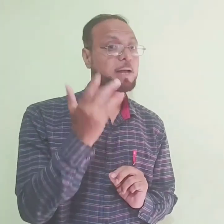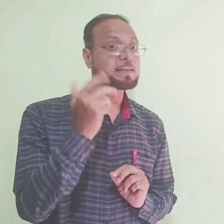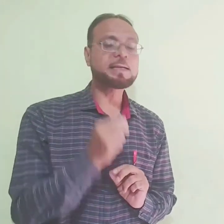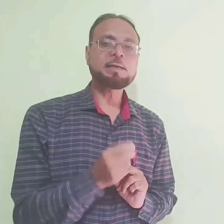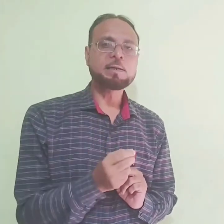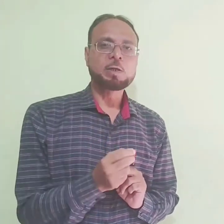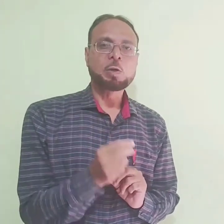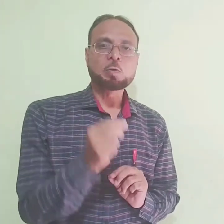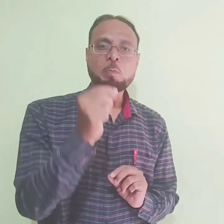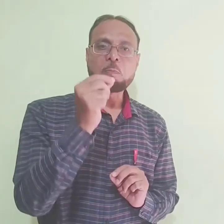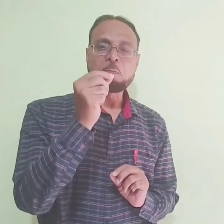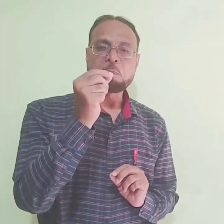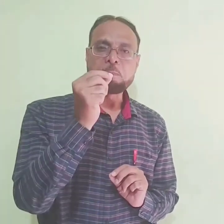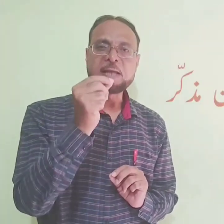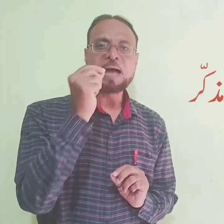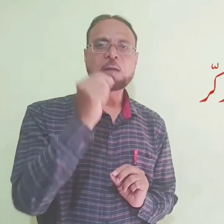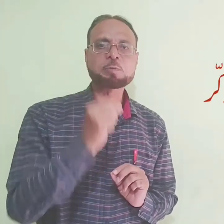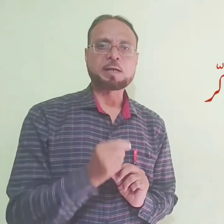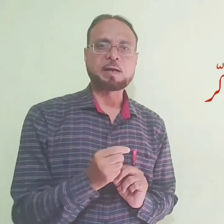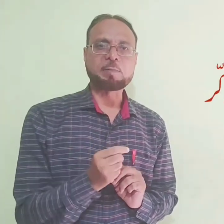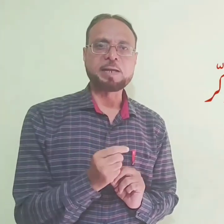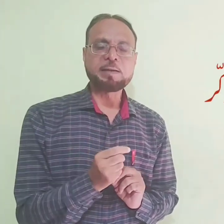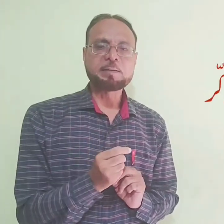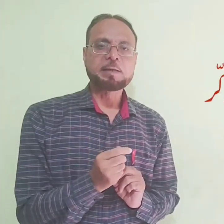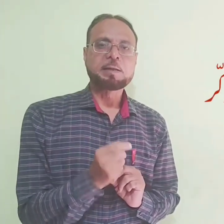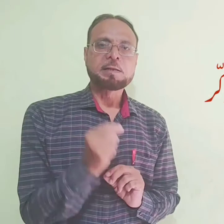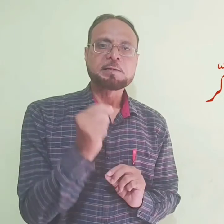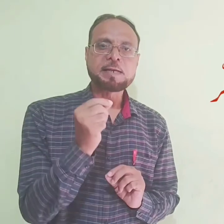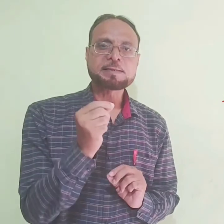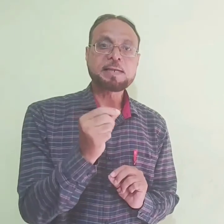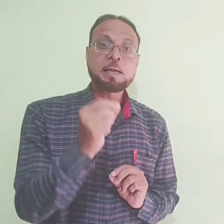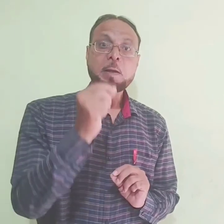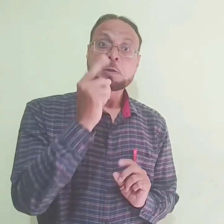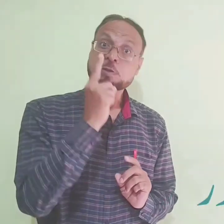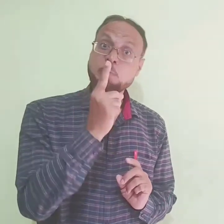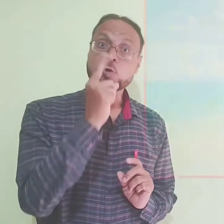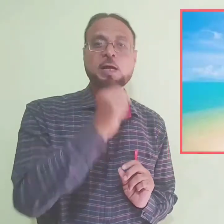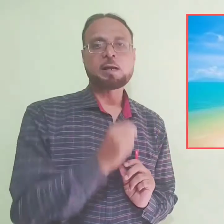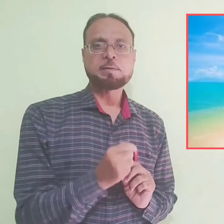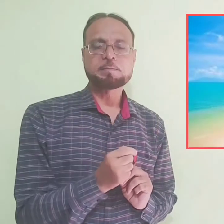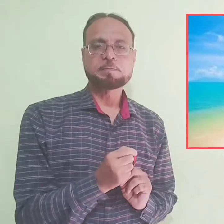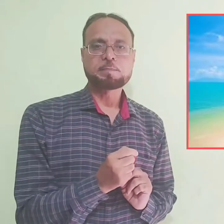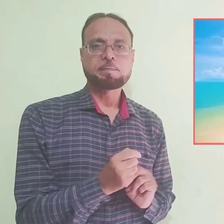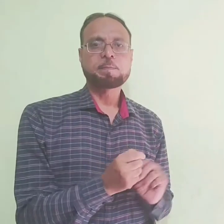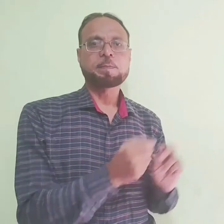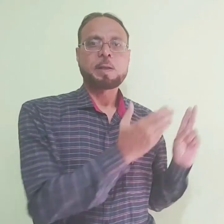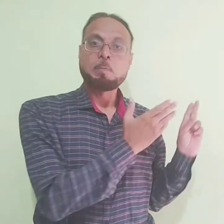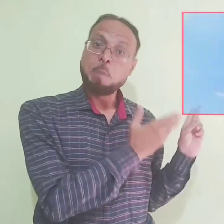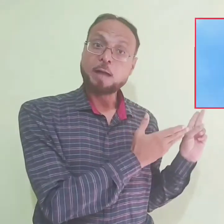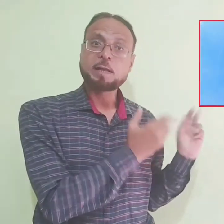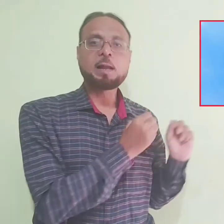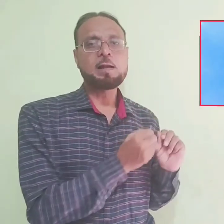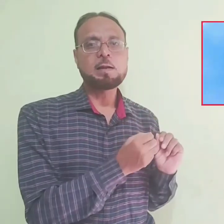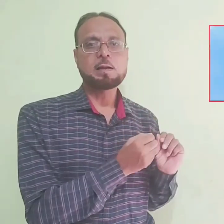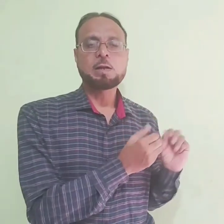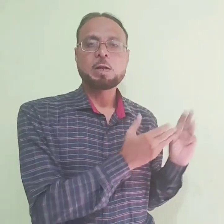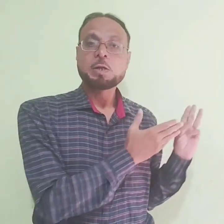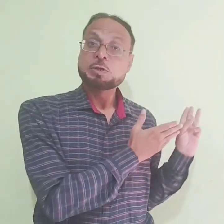कैसे? तो बेजान मुज़क्कर में जैसे समुंदर, बादल,